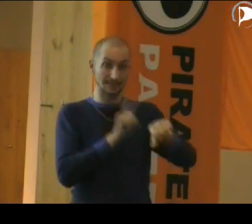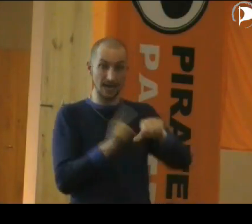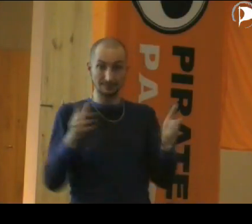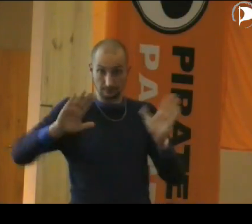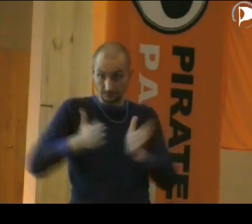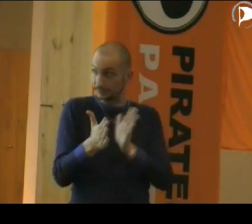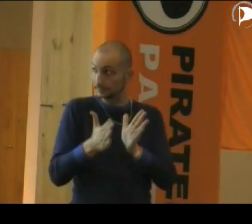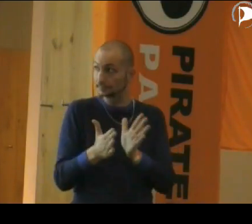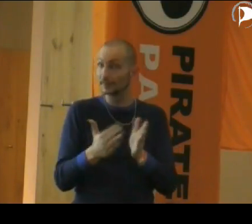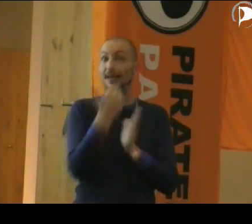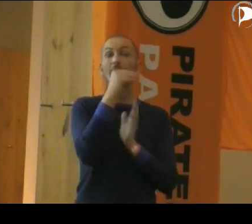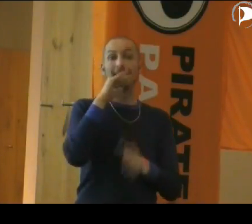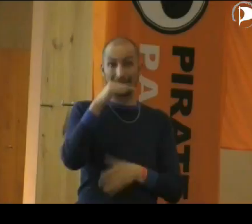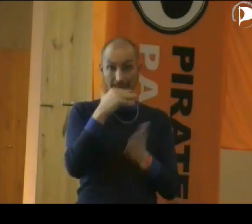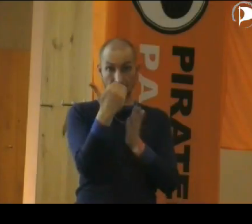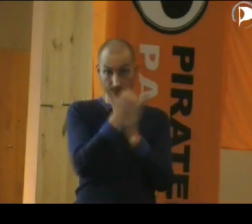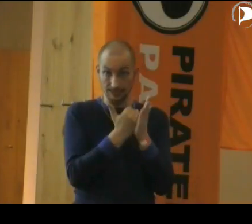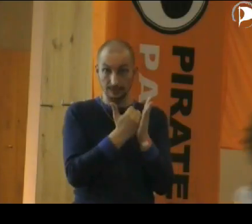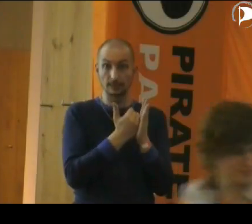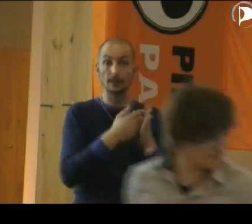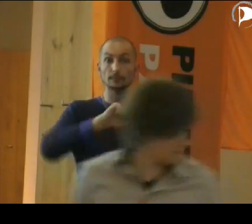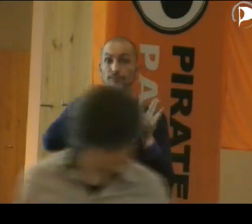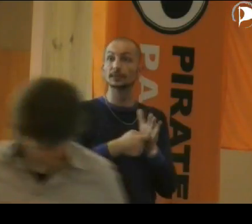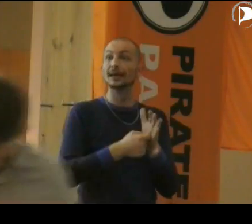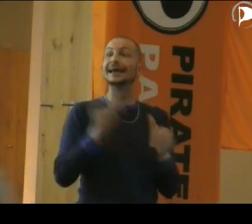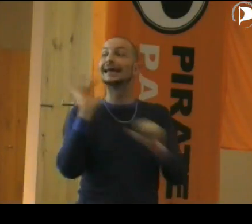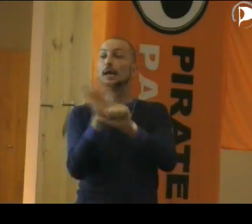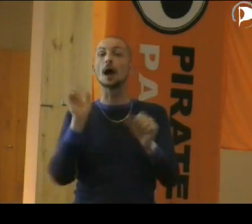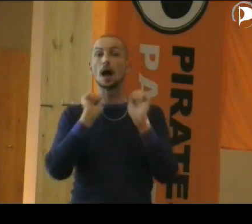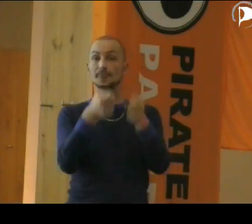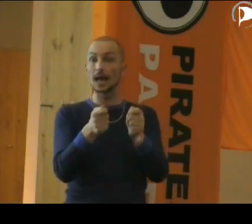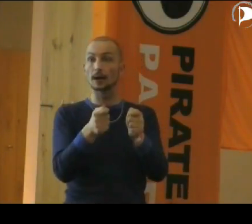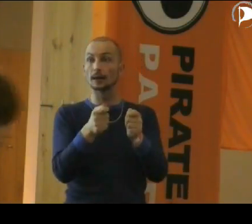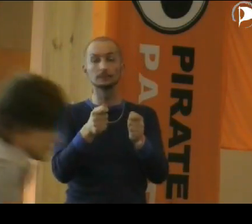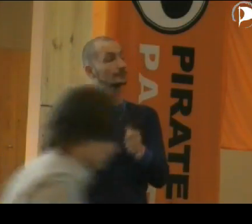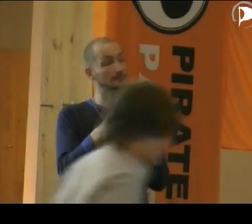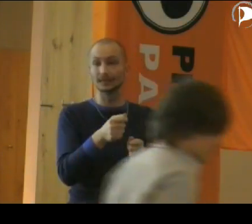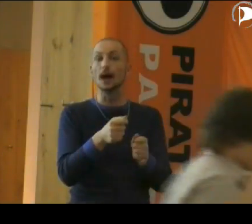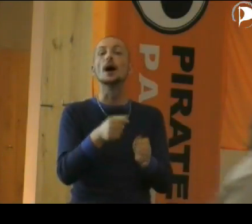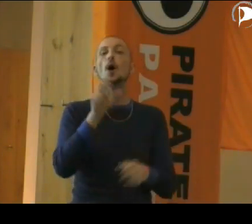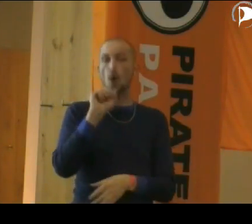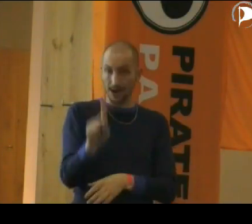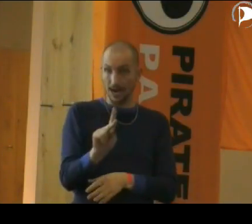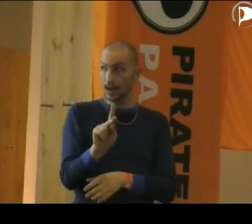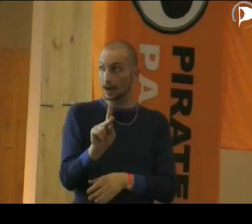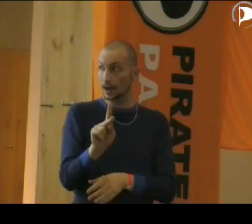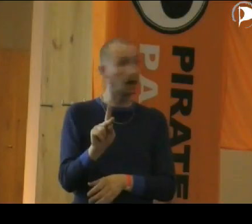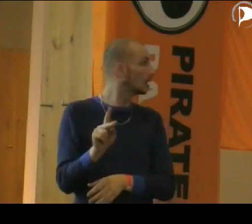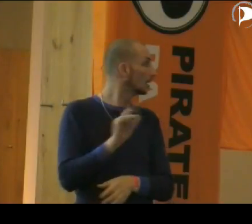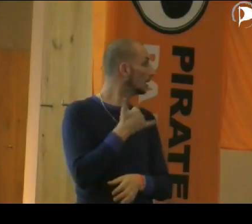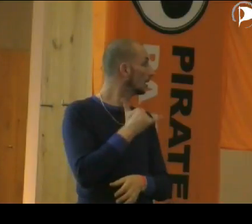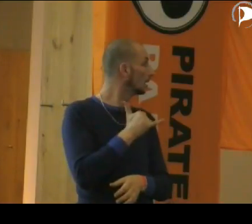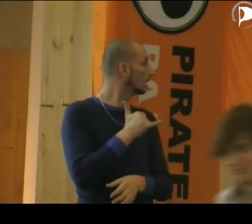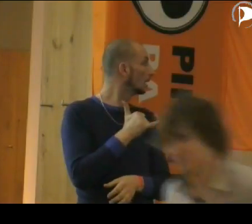schließung der rednerliste gibt es gegen sie keine gegenrede okay die wir